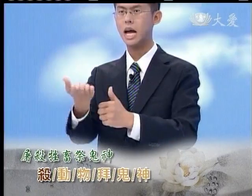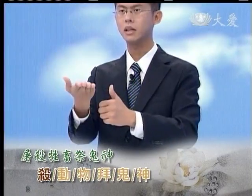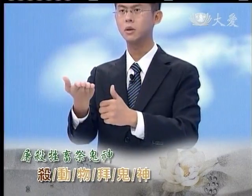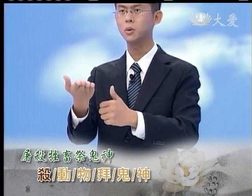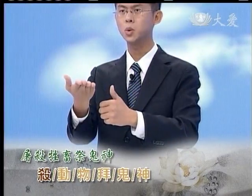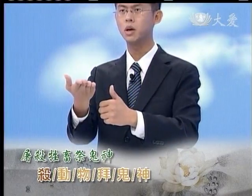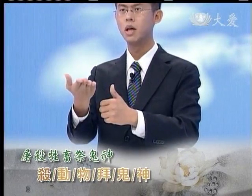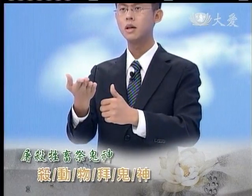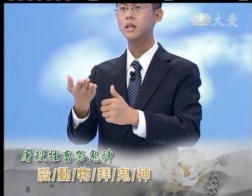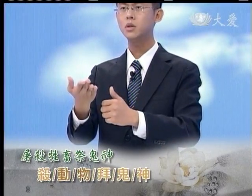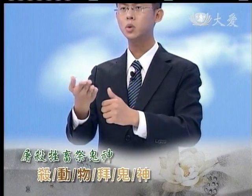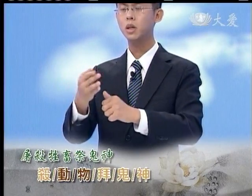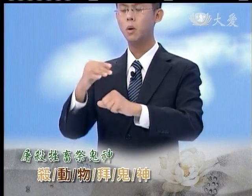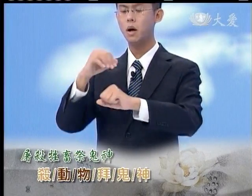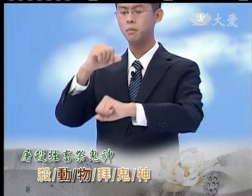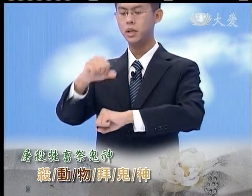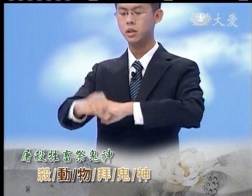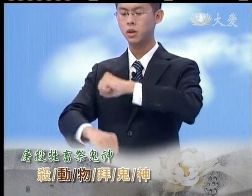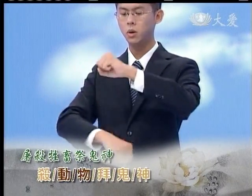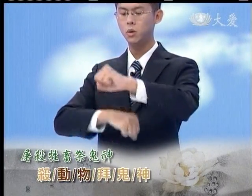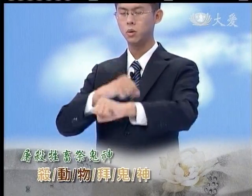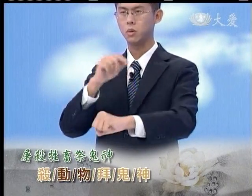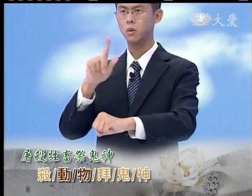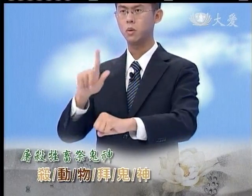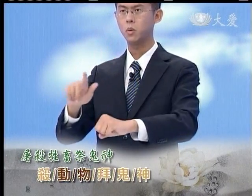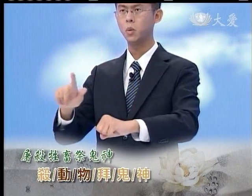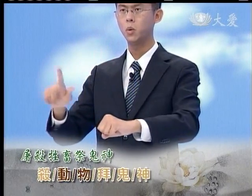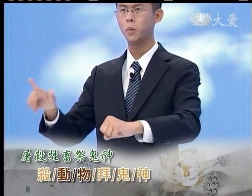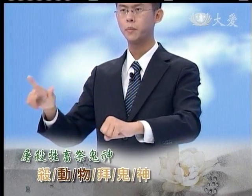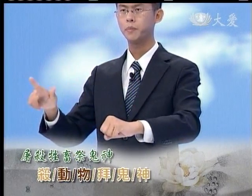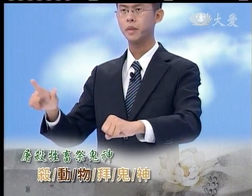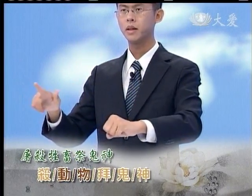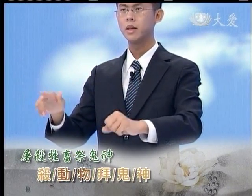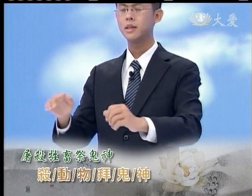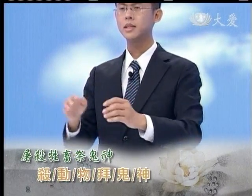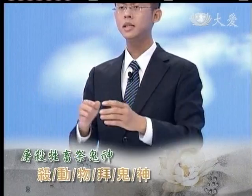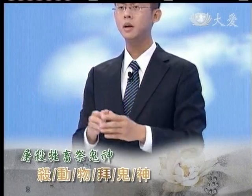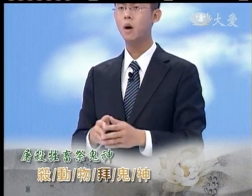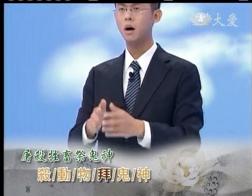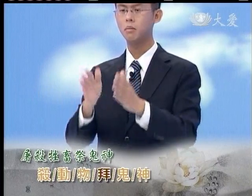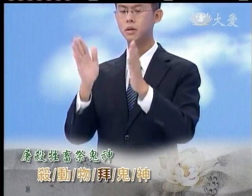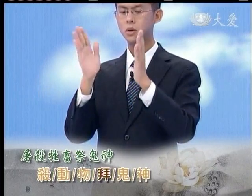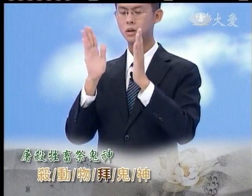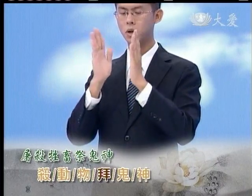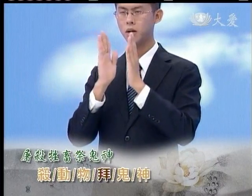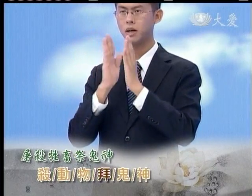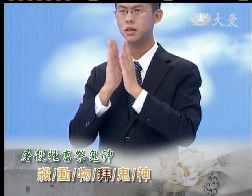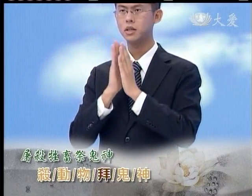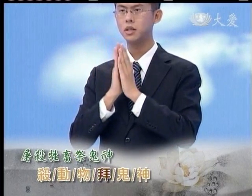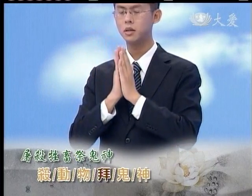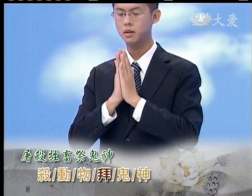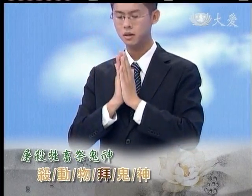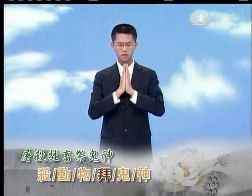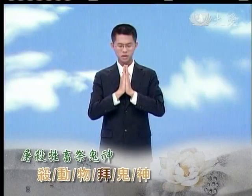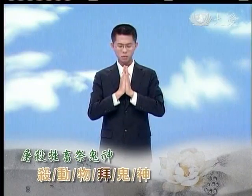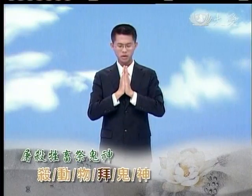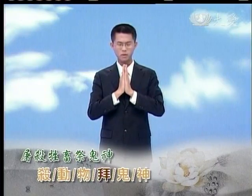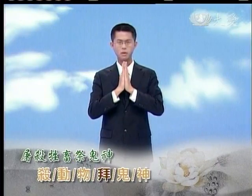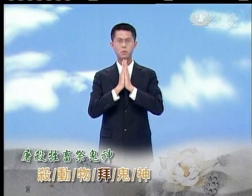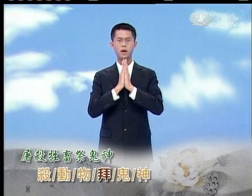杀的动作，牲畜的话我们比动物，祭的话我们双手合十稍微